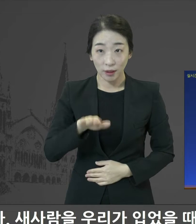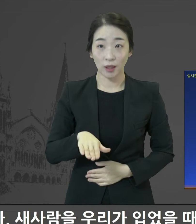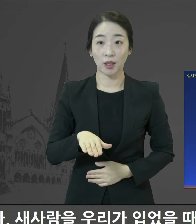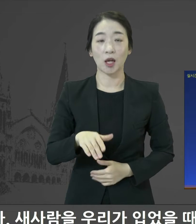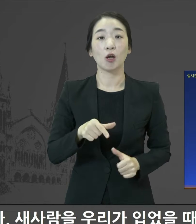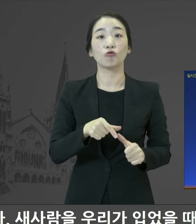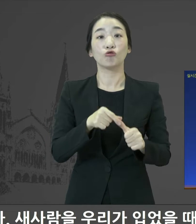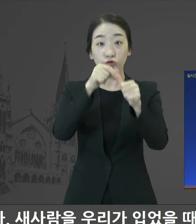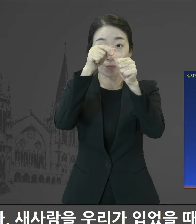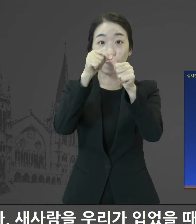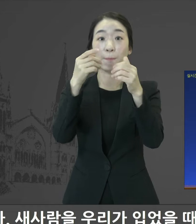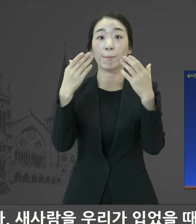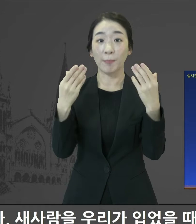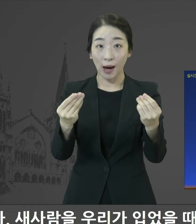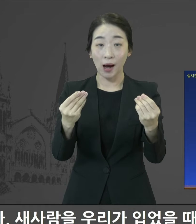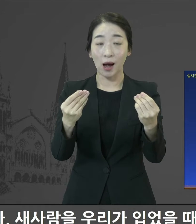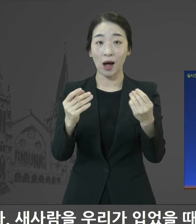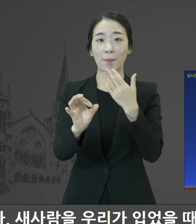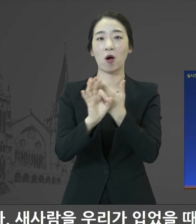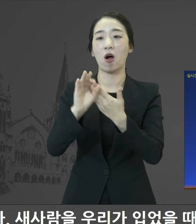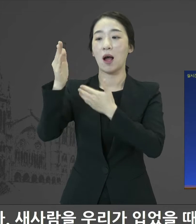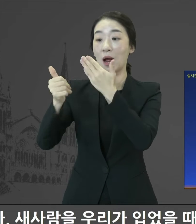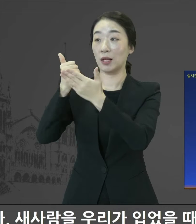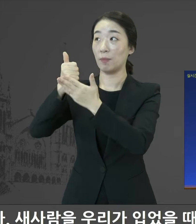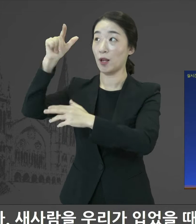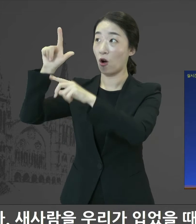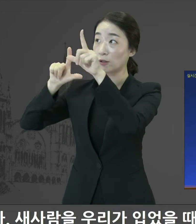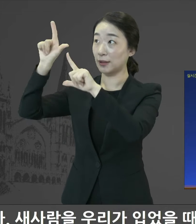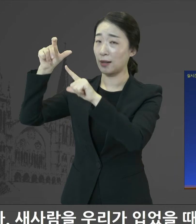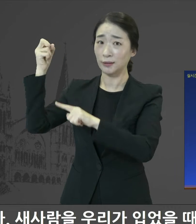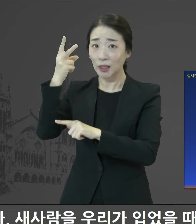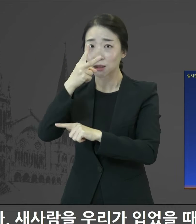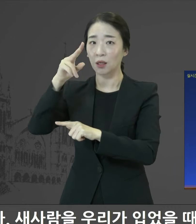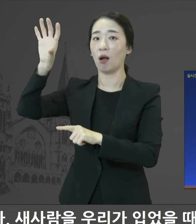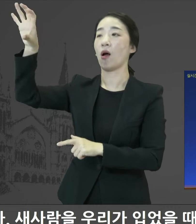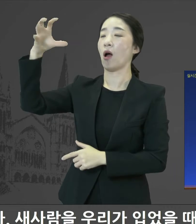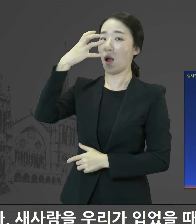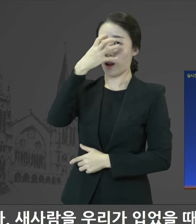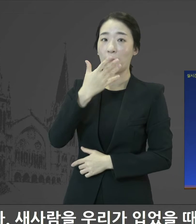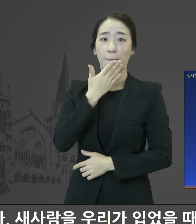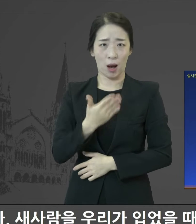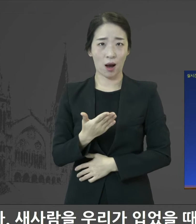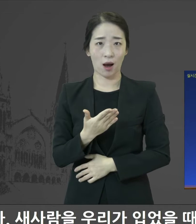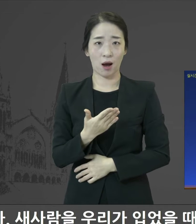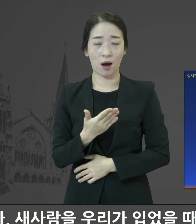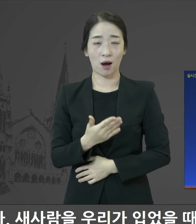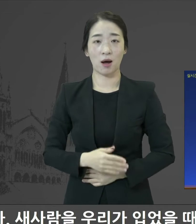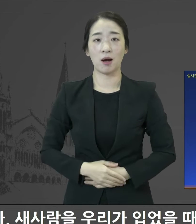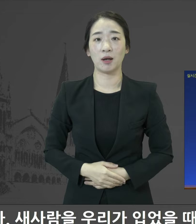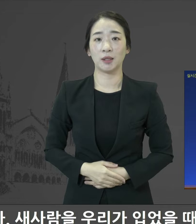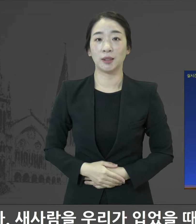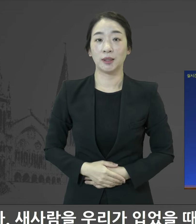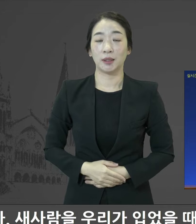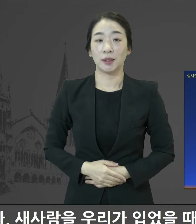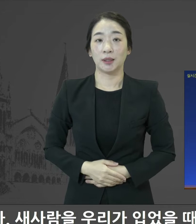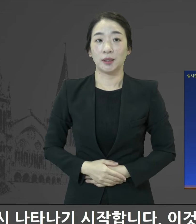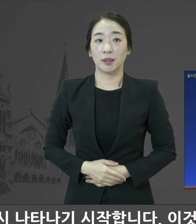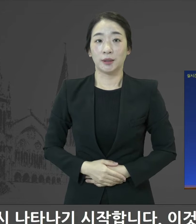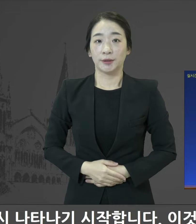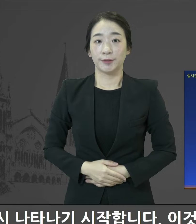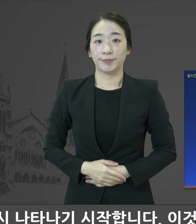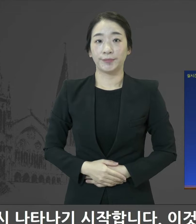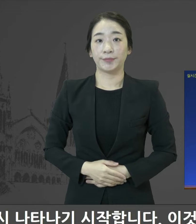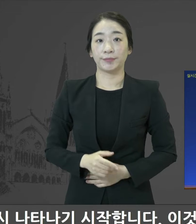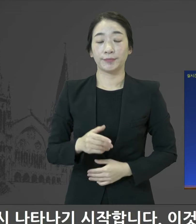시작합니다. 이것이 성경의 가르침이며 에베소서의 가르침이기도 합니다. 우리가 조금 스쳐 지나간 기분이 있기